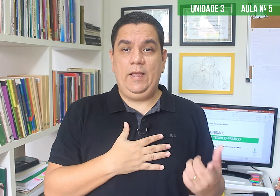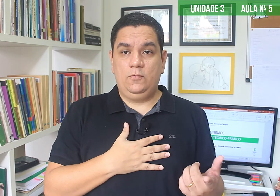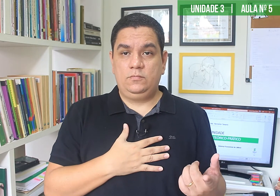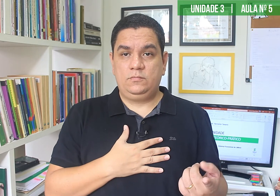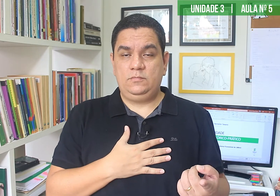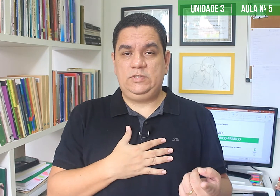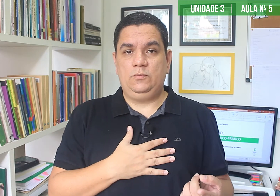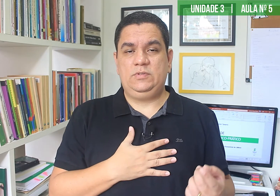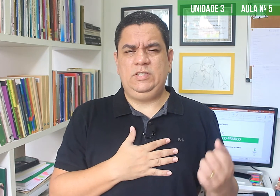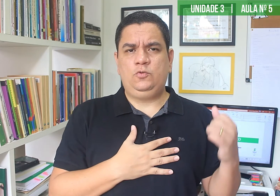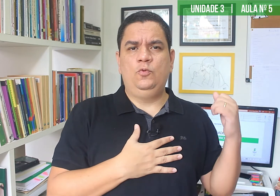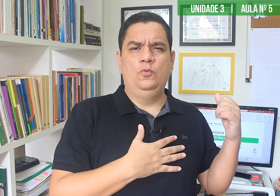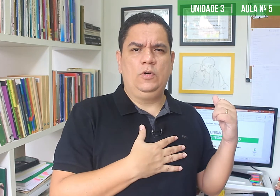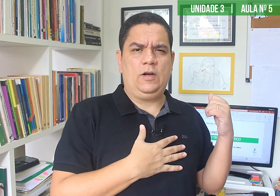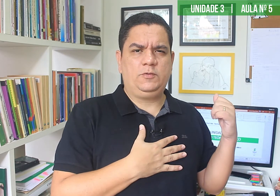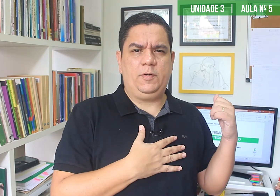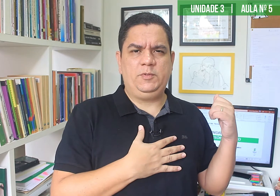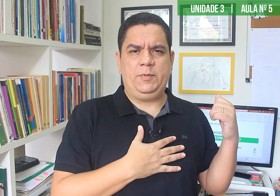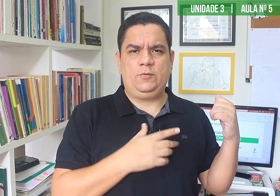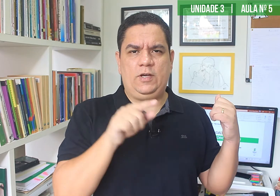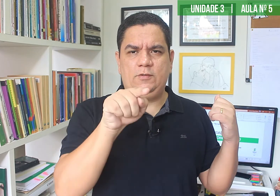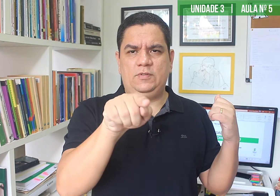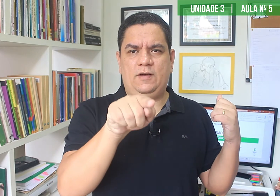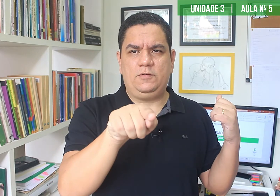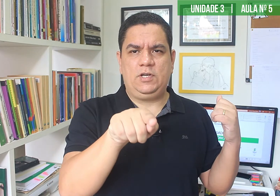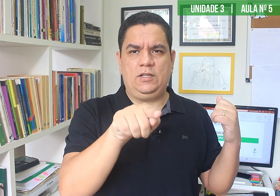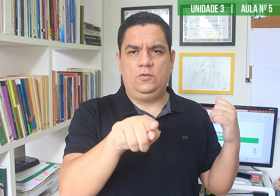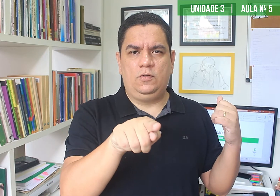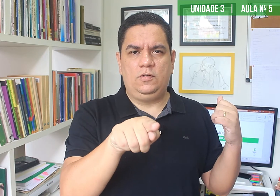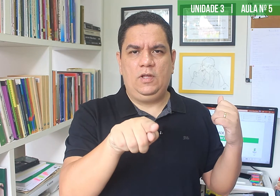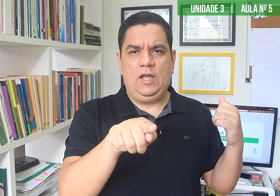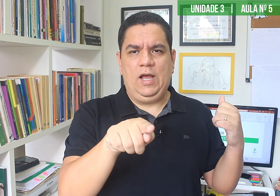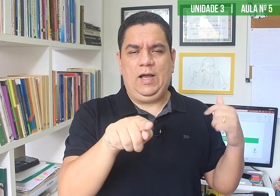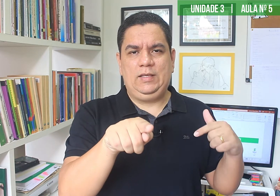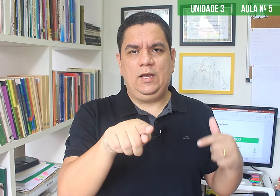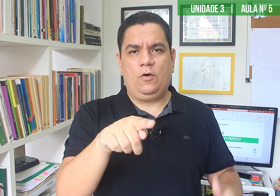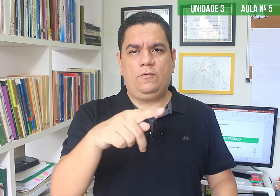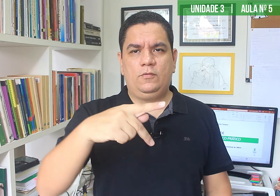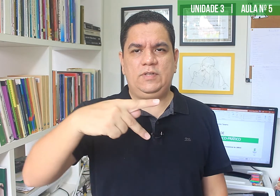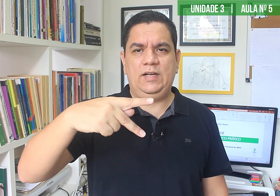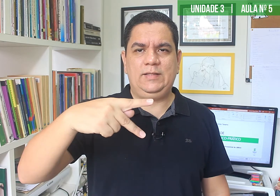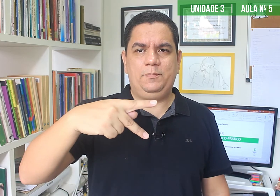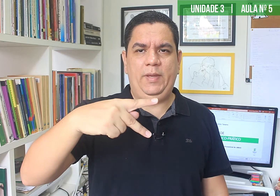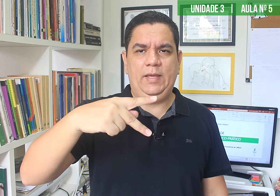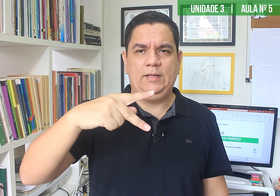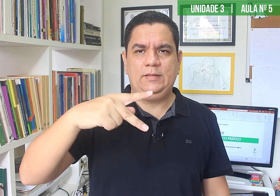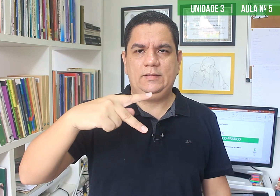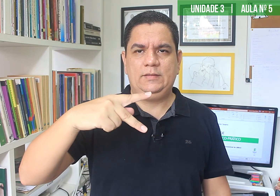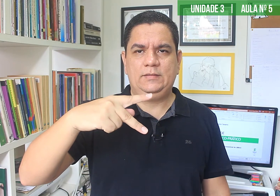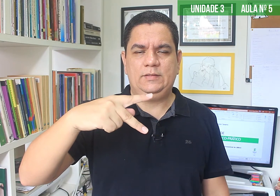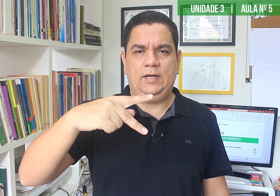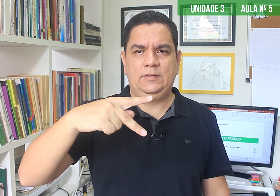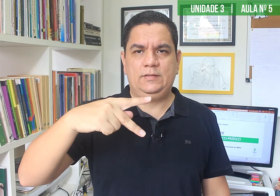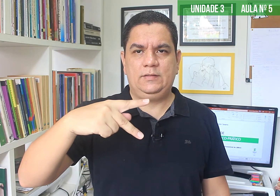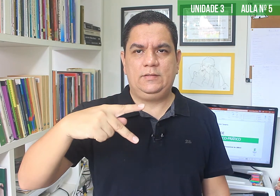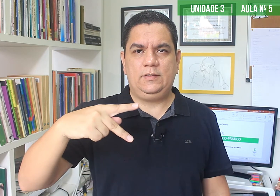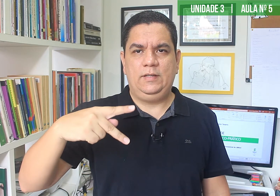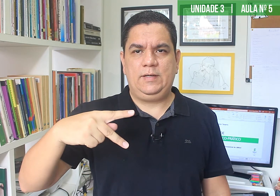teu. Então, se tu, lá nos pronomes pessoais, eu usava o indicador, aqui agora eu vou usar a letra P, tá? Letra